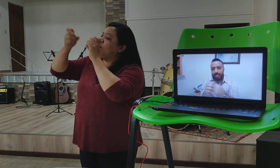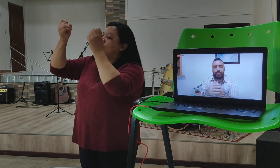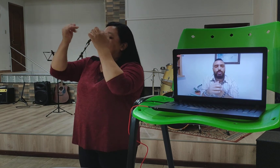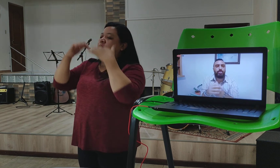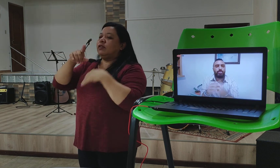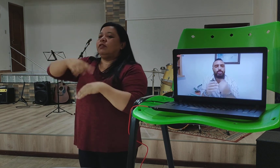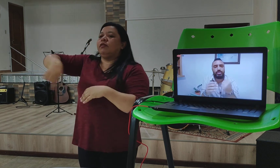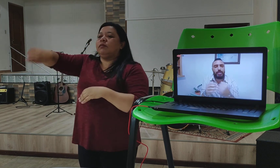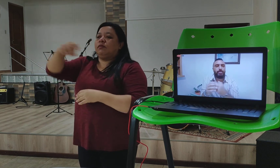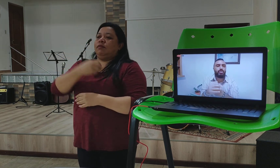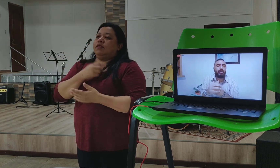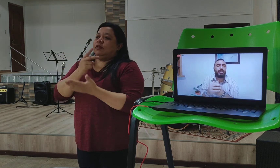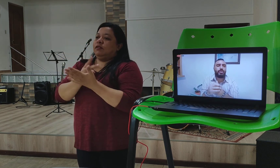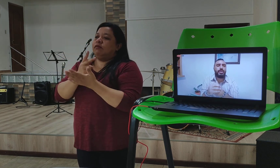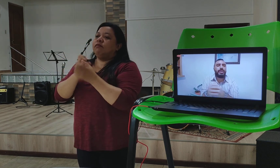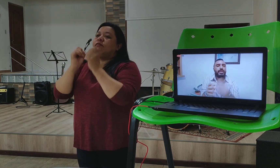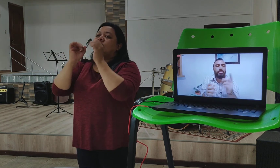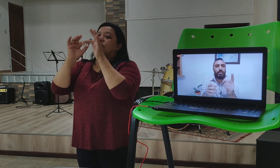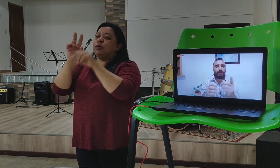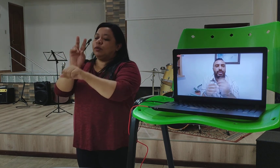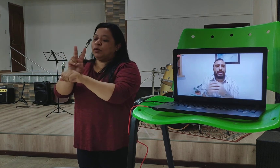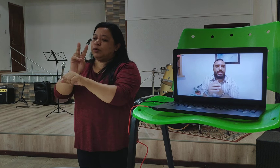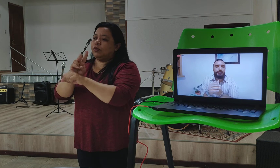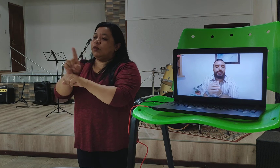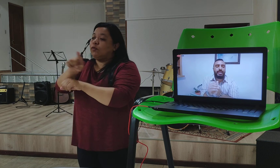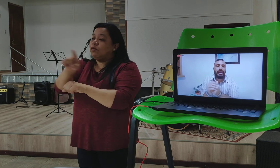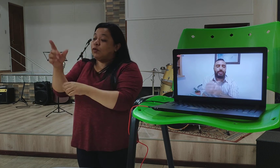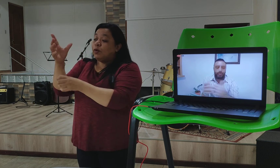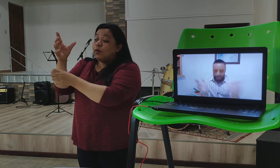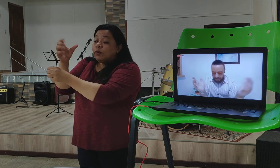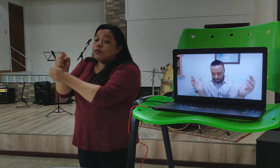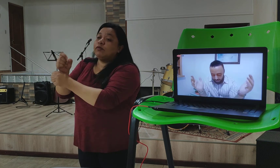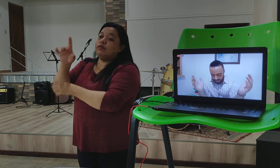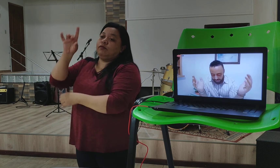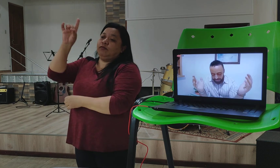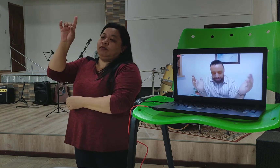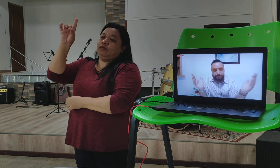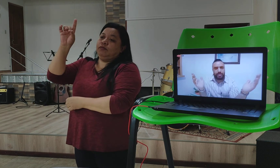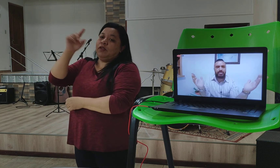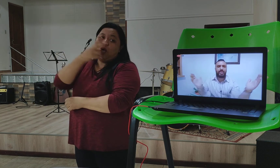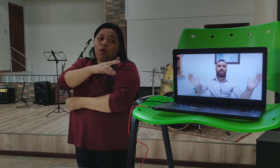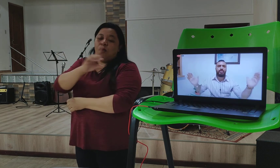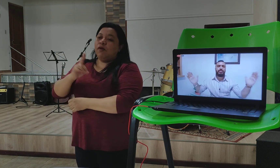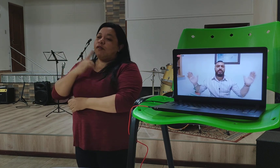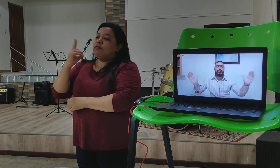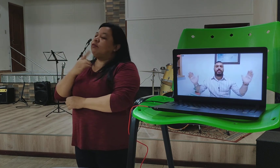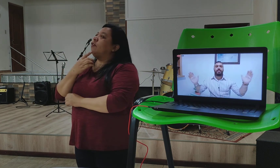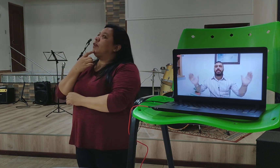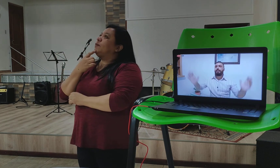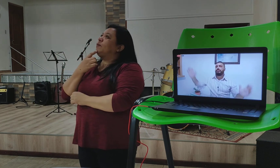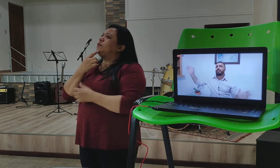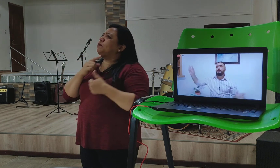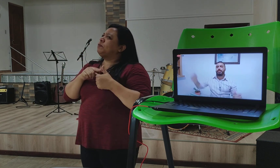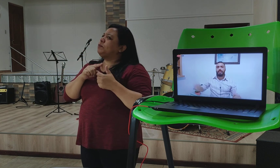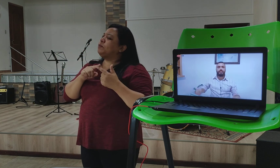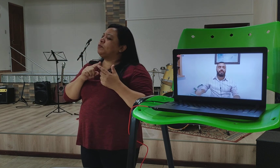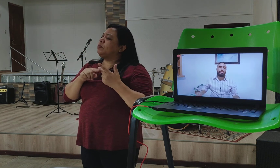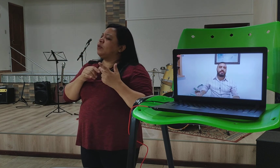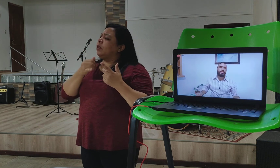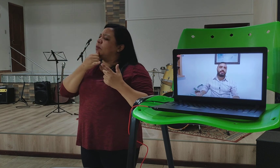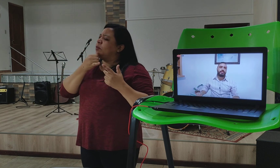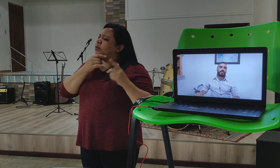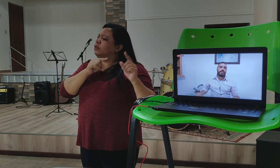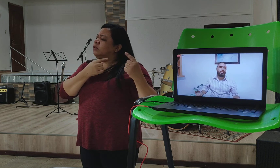sempre esteve conosco, sempre nos guardou, então confia nele. E aí você vai dizer como Davi: Senhor, eu até penso nas